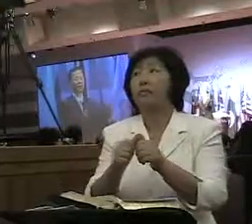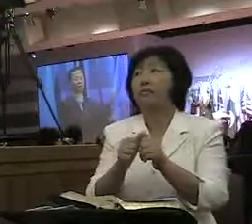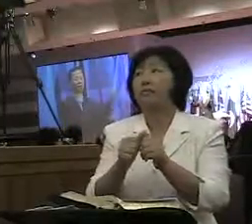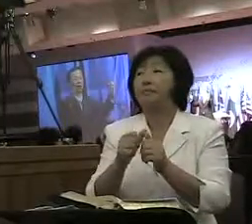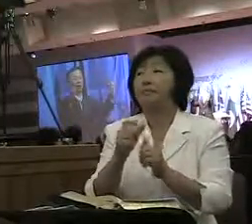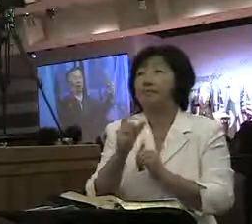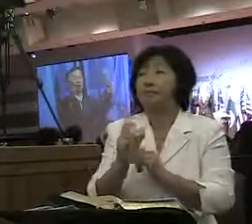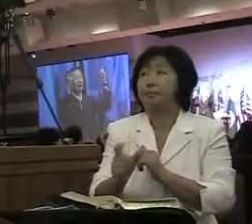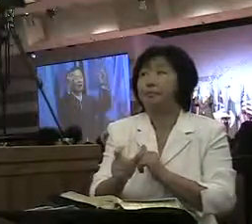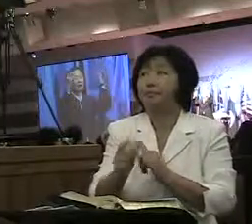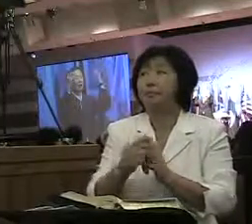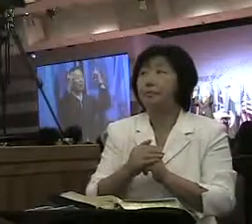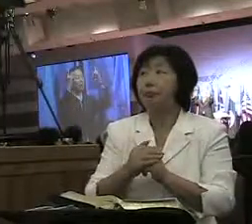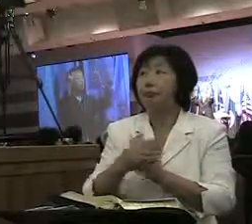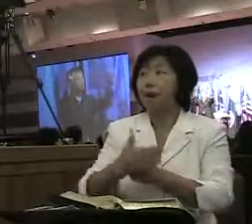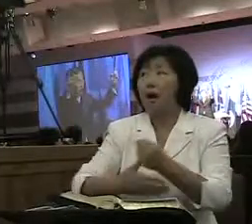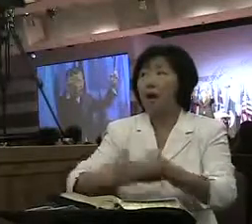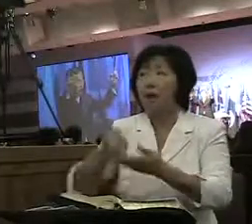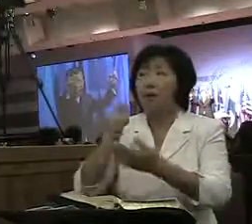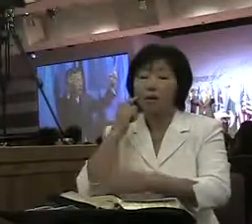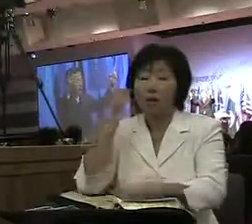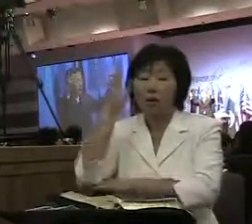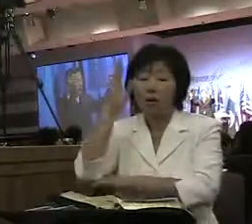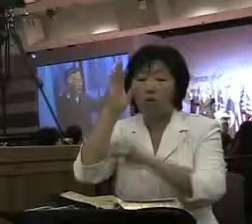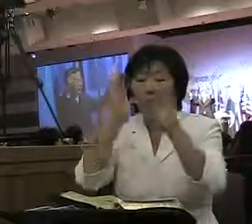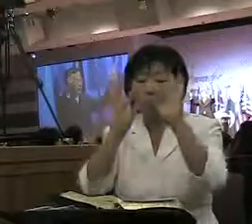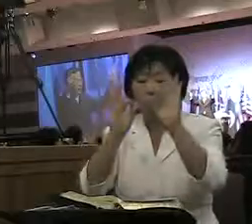그러기 위해서 하나님의 영광을 보여주시는 겁니다.